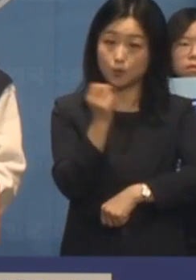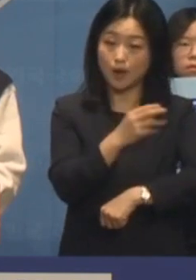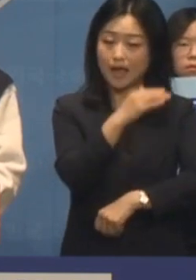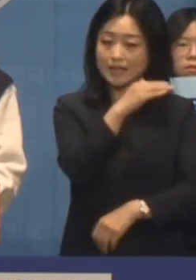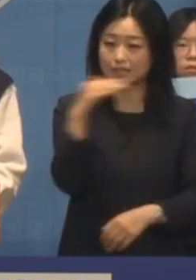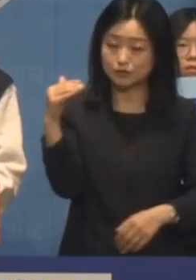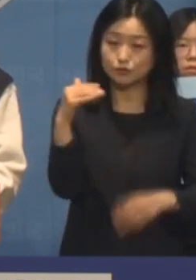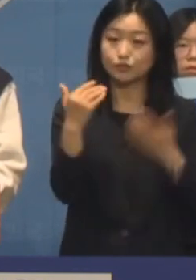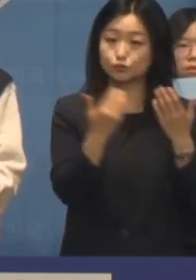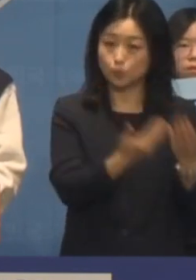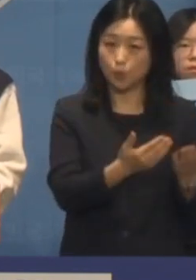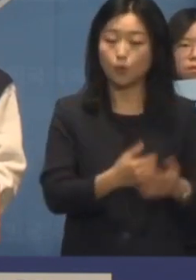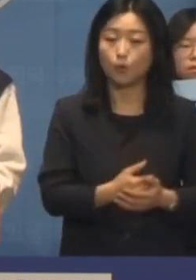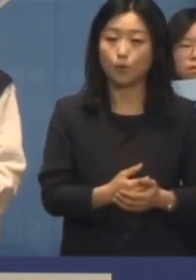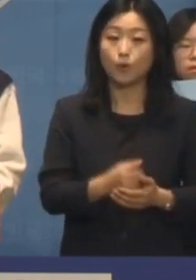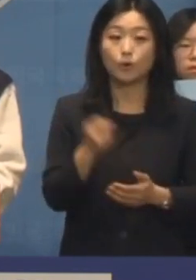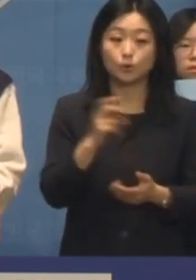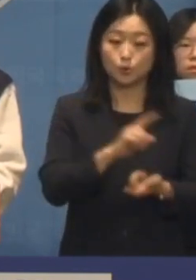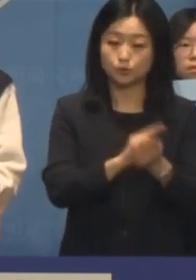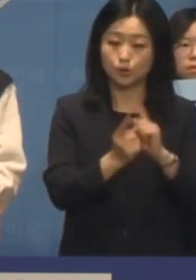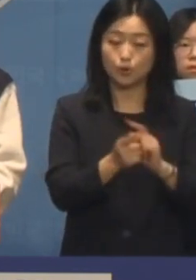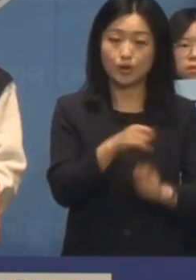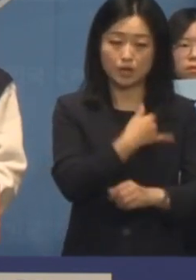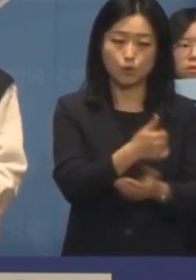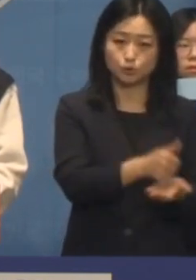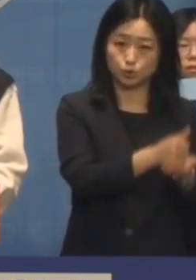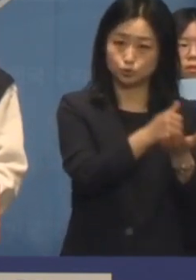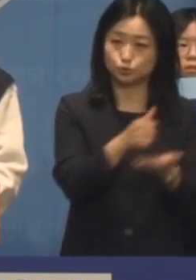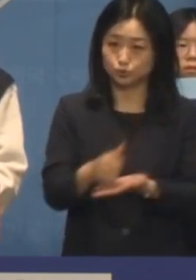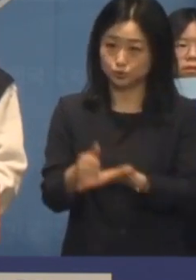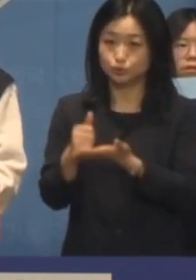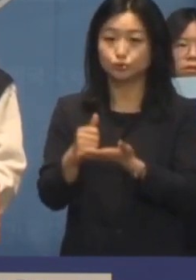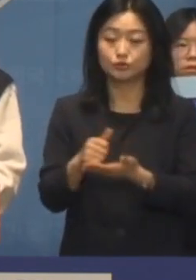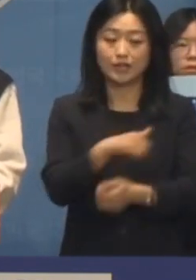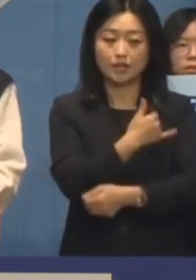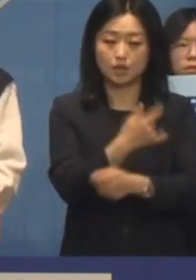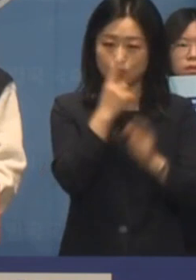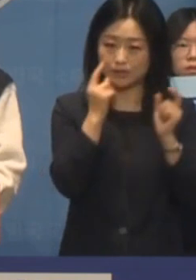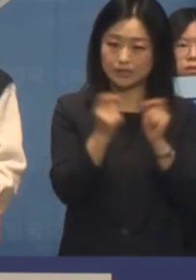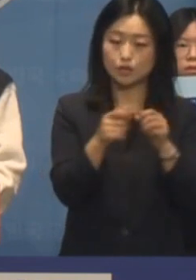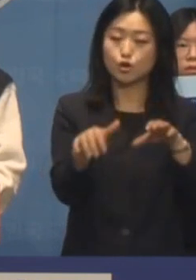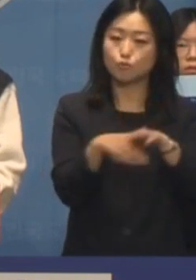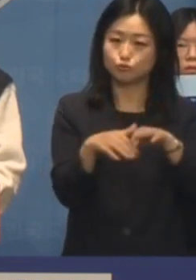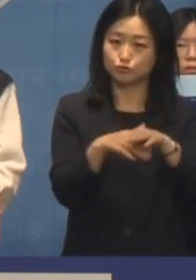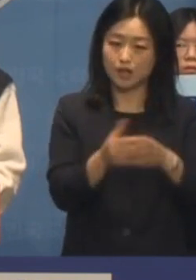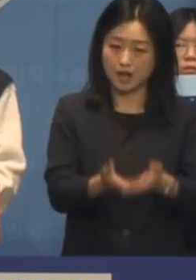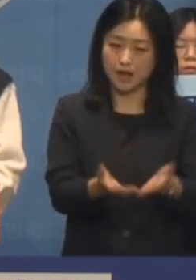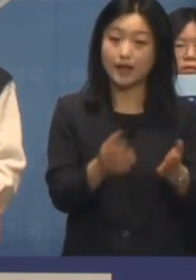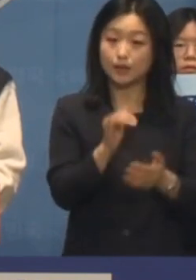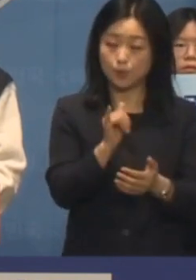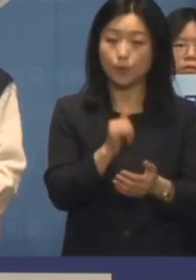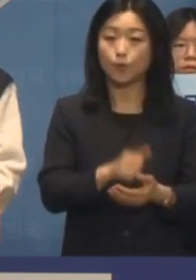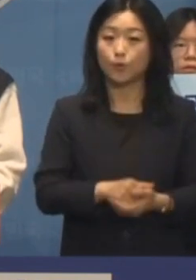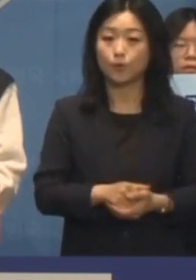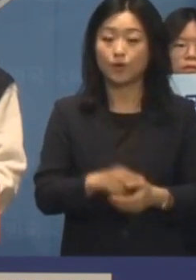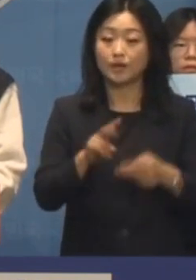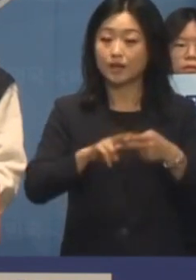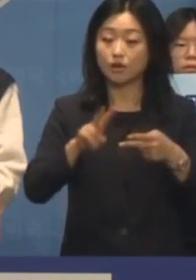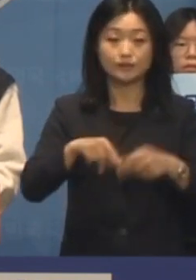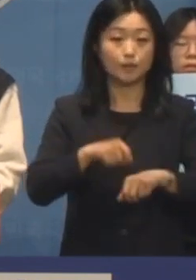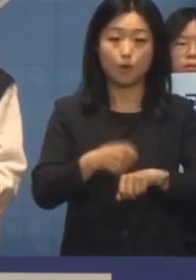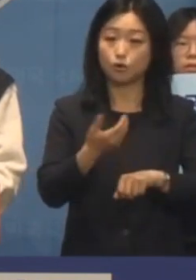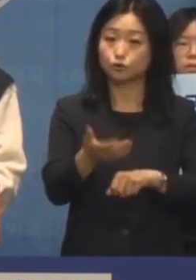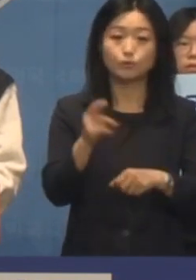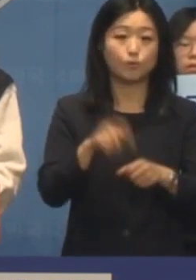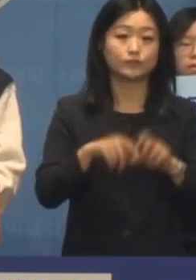기준을 규정하며 구성원 간의 인권 존중과 인권 친화적 문화 조성을 기본 원칙으로 하고 형사처벌이나 징계를